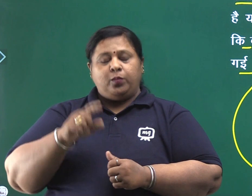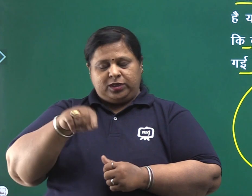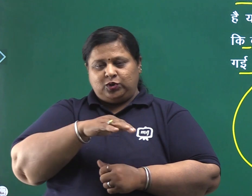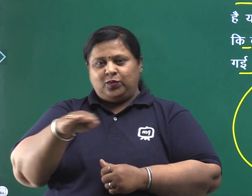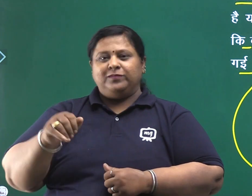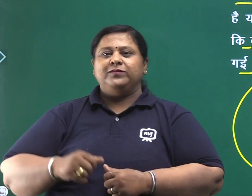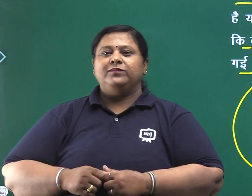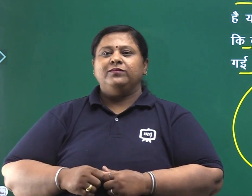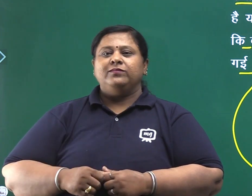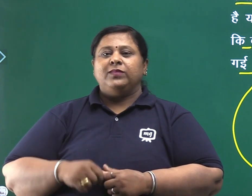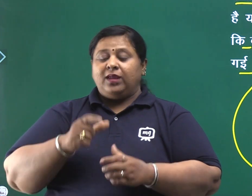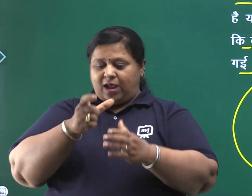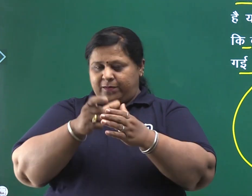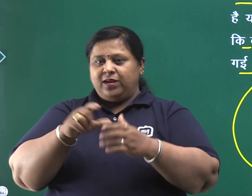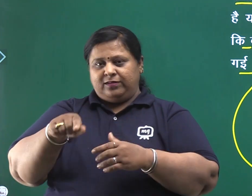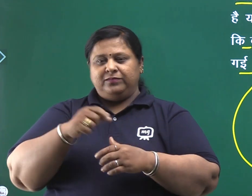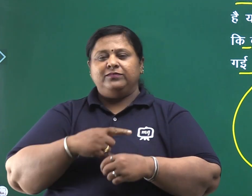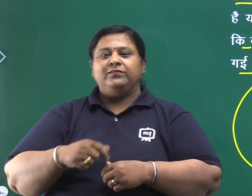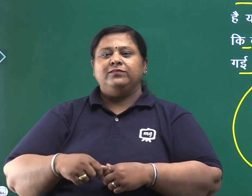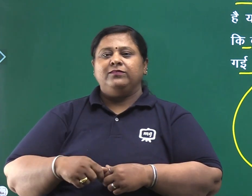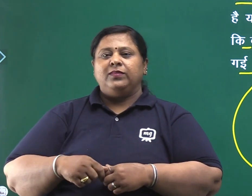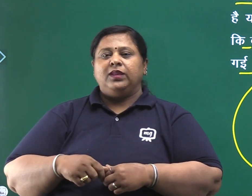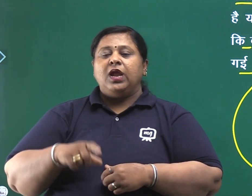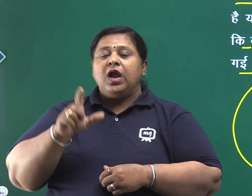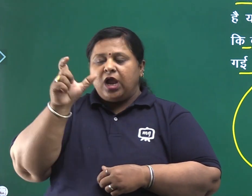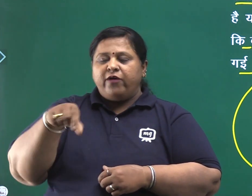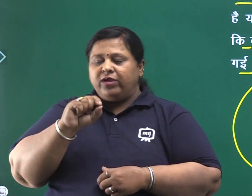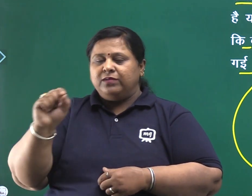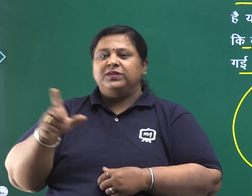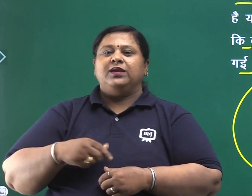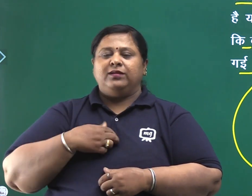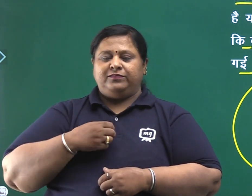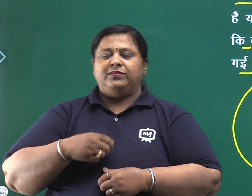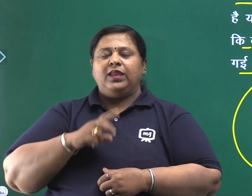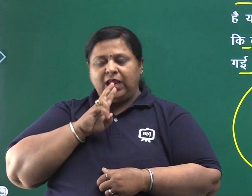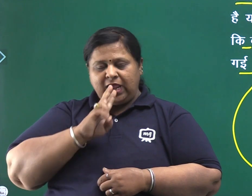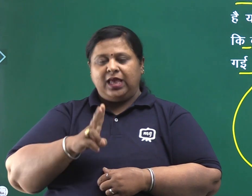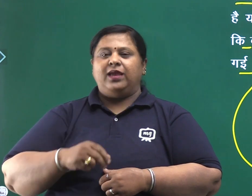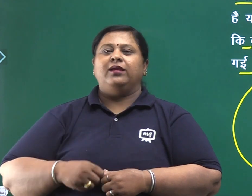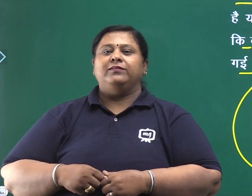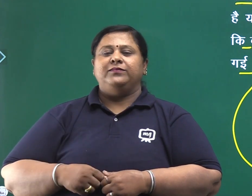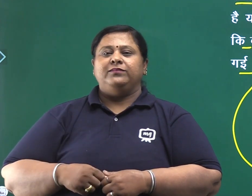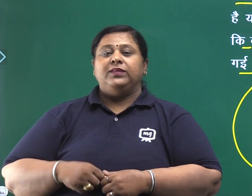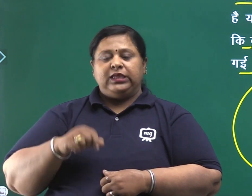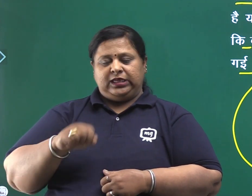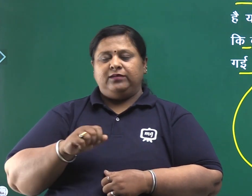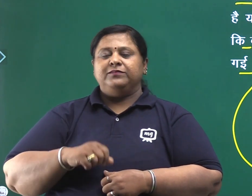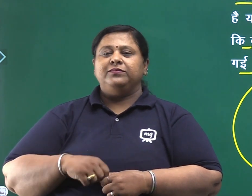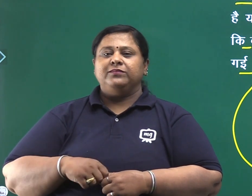बच्चों, यहाँ पर कवि हमसे कह रहे हैं